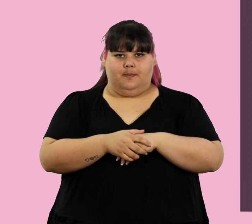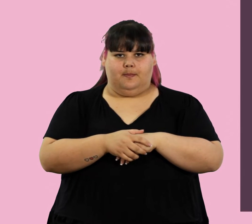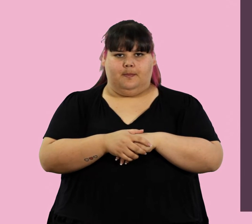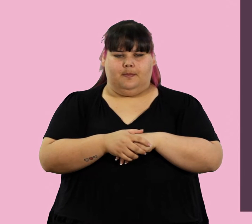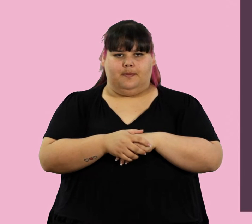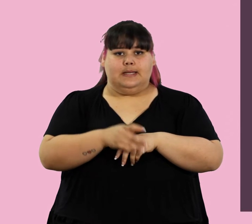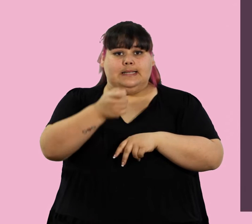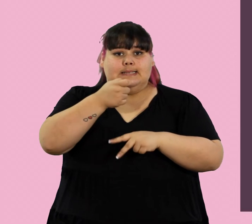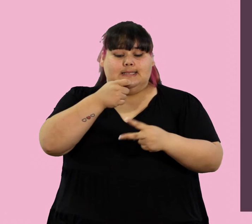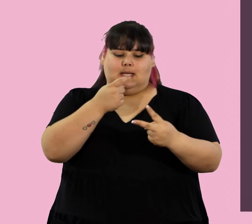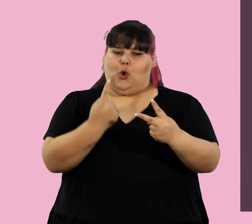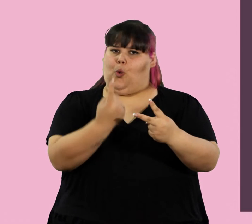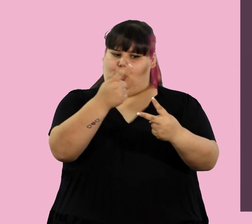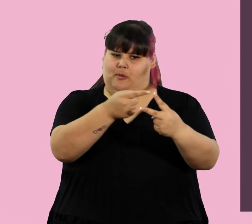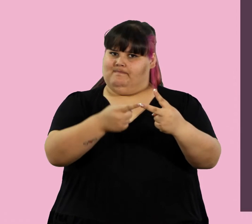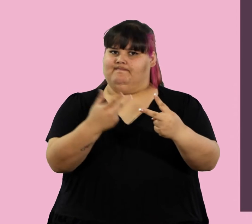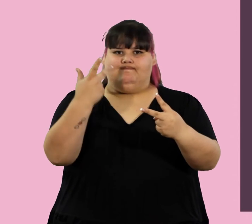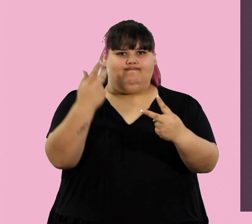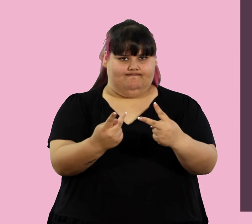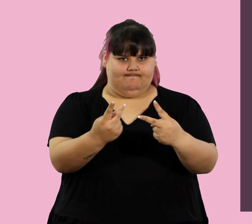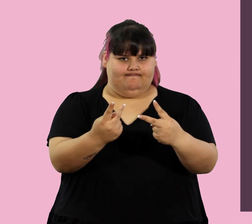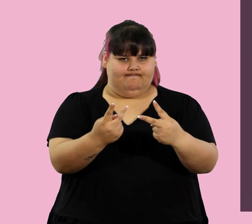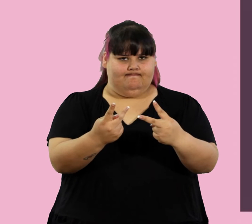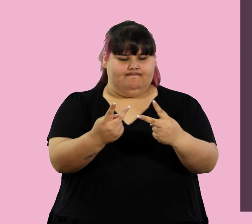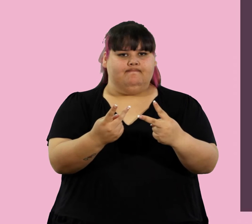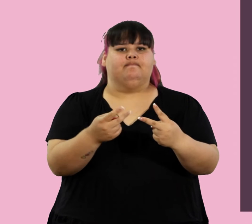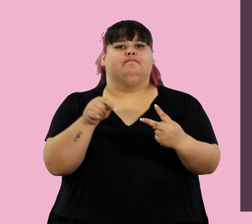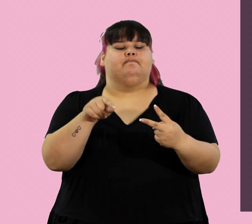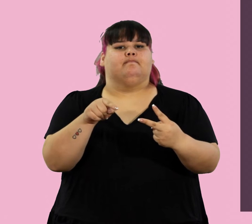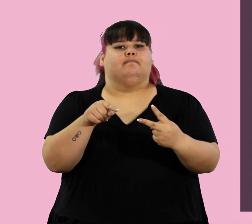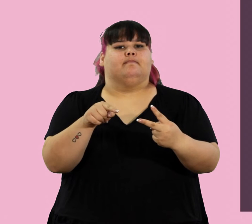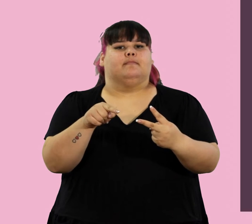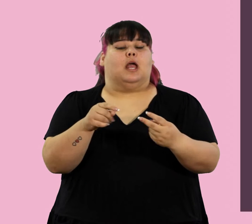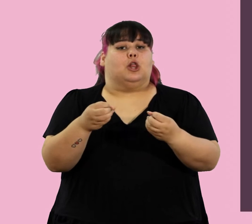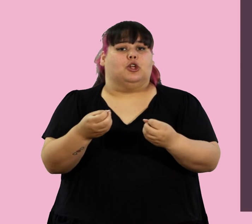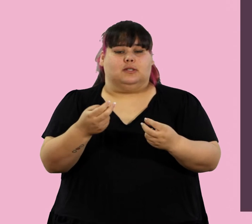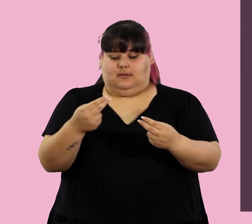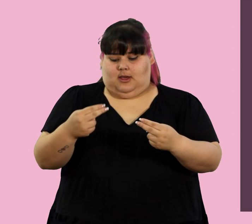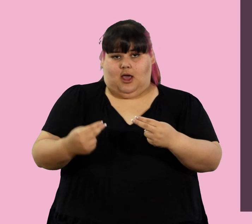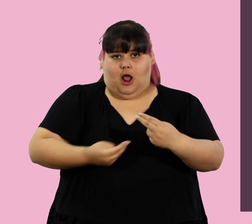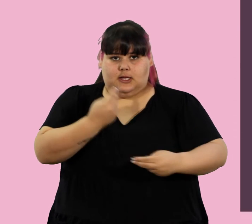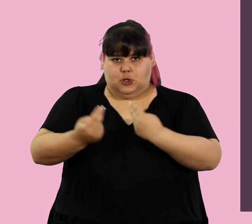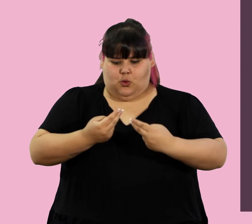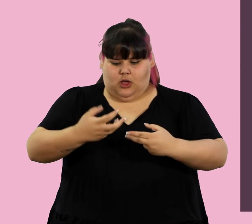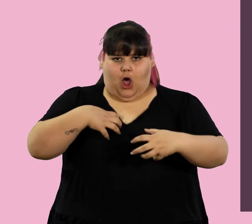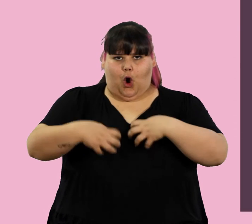Si uno de los padres o madres rechaza la donación, entonces la ablación no podrá